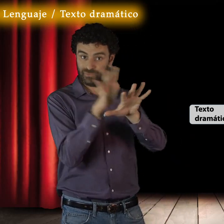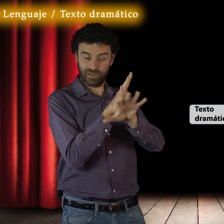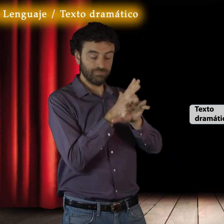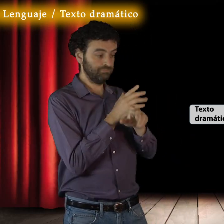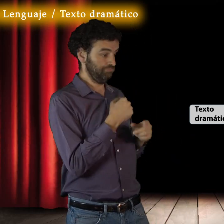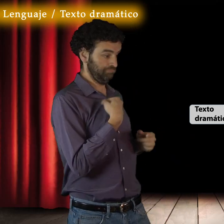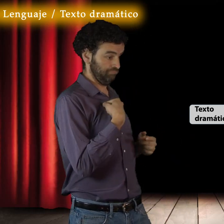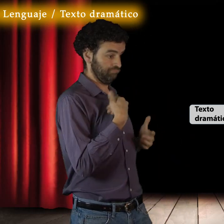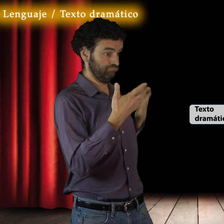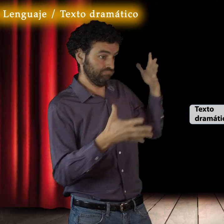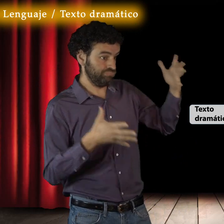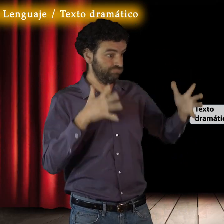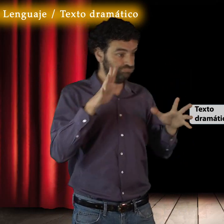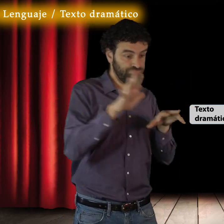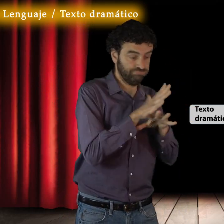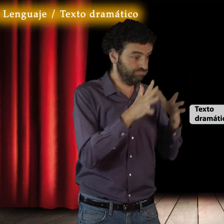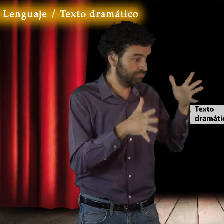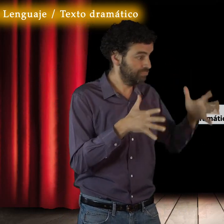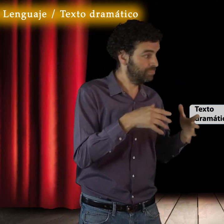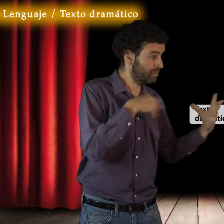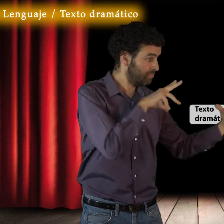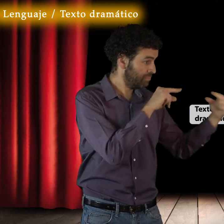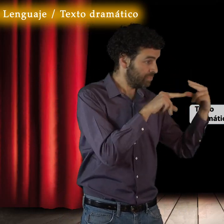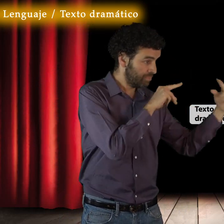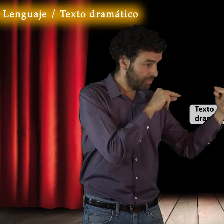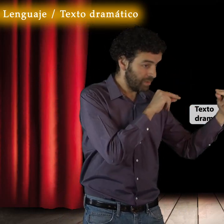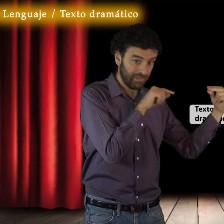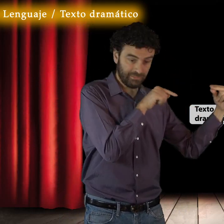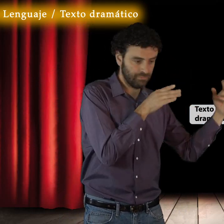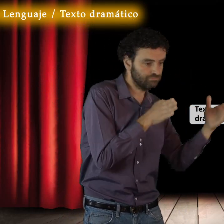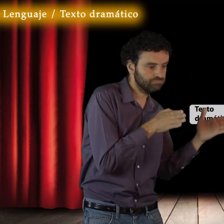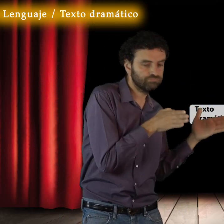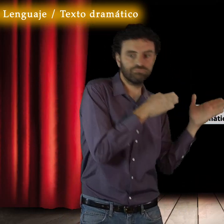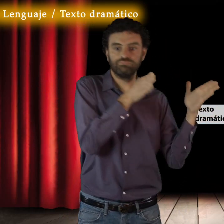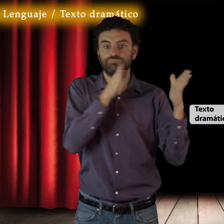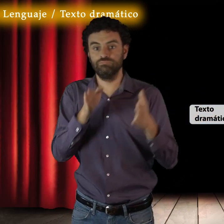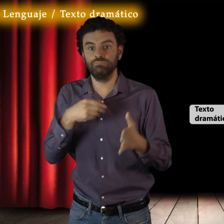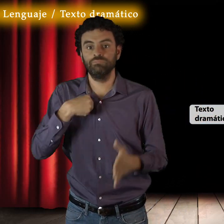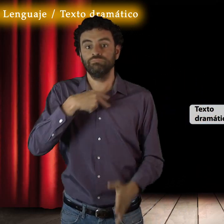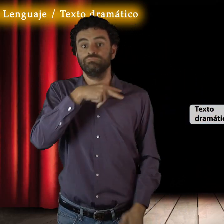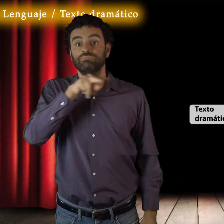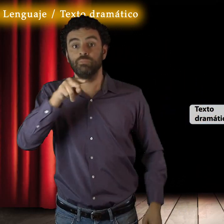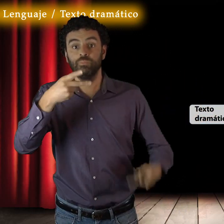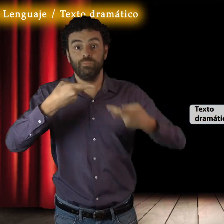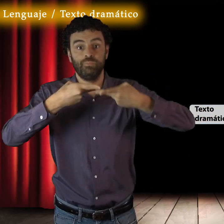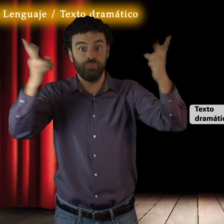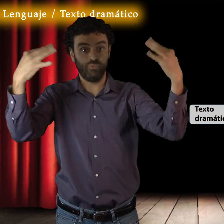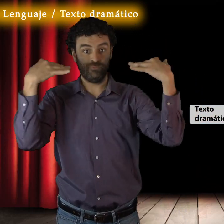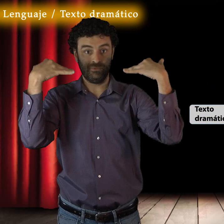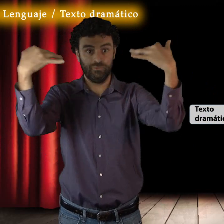realiza un comentario esta intervención que solo el público Oye suele ser de tipo